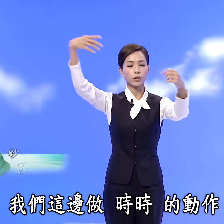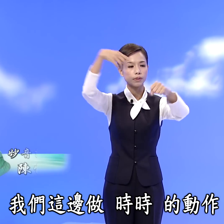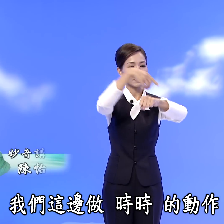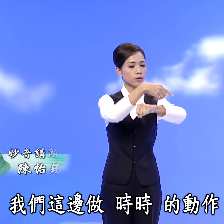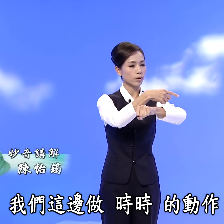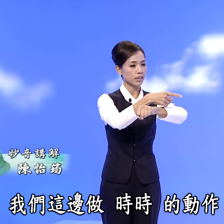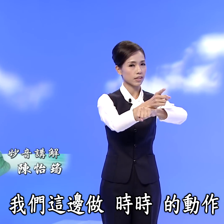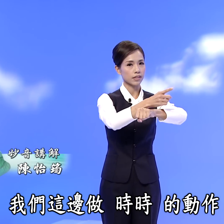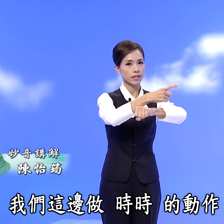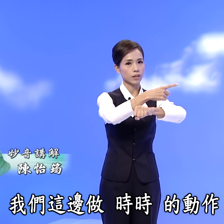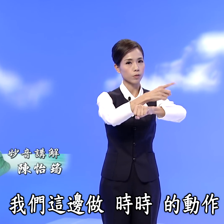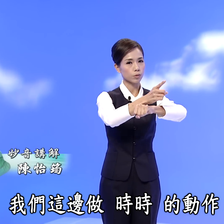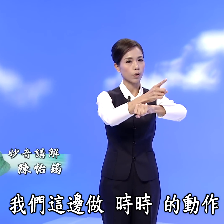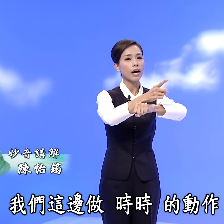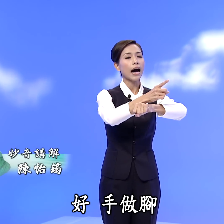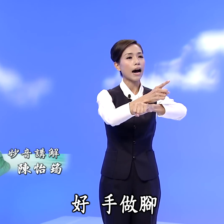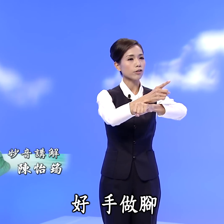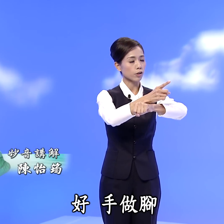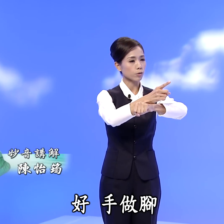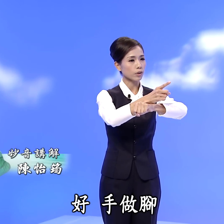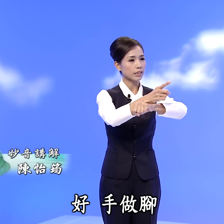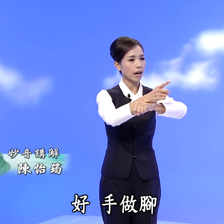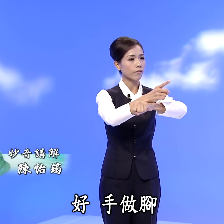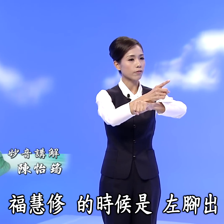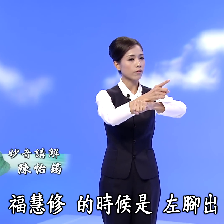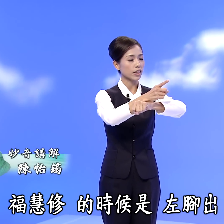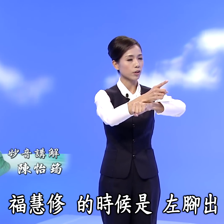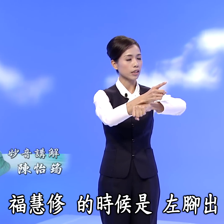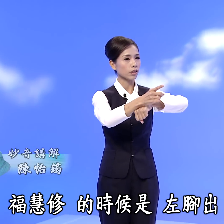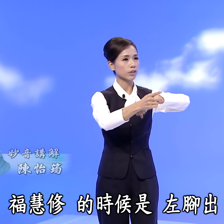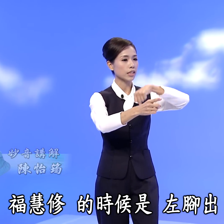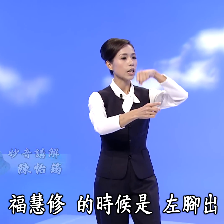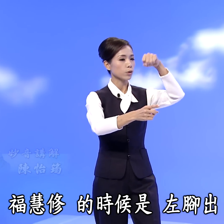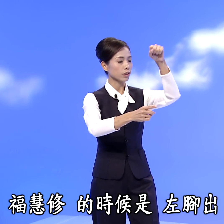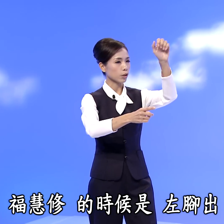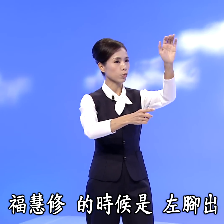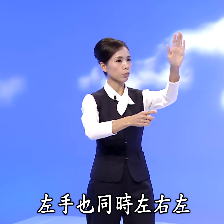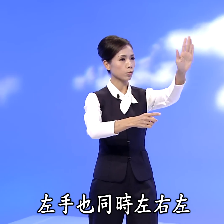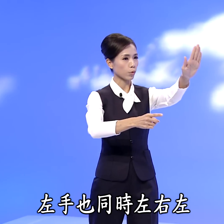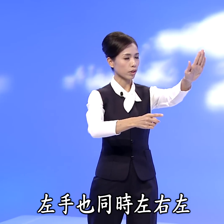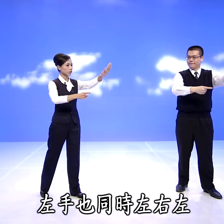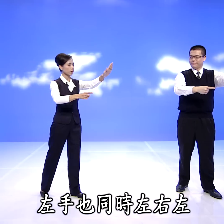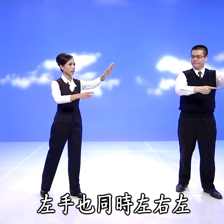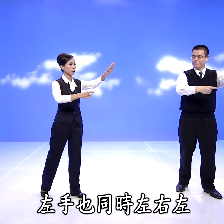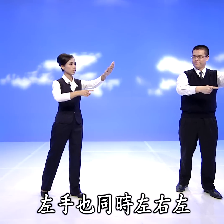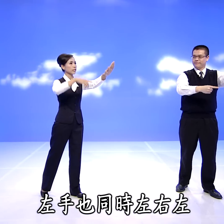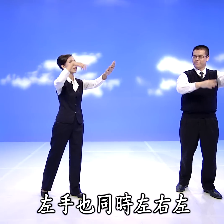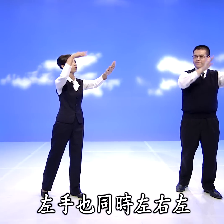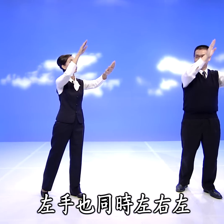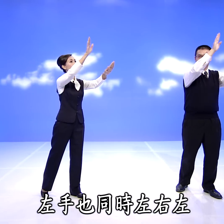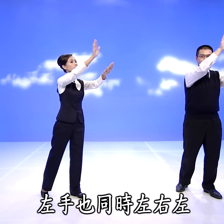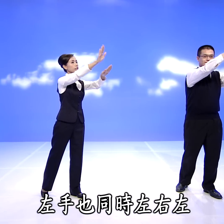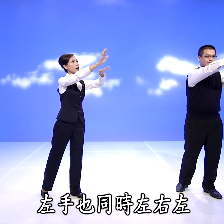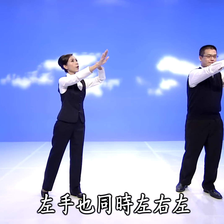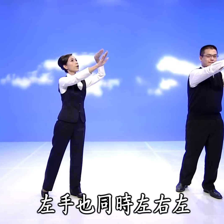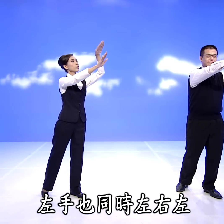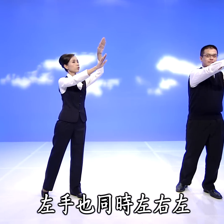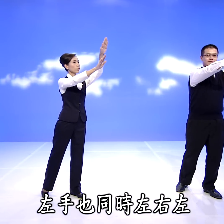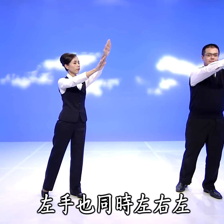这边做实时的动作。好，手做脚福慧修的时候是左脚出，左手也同时左右左福